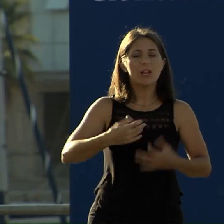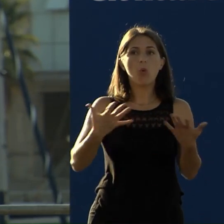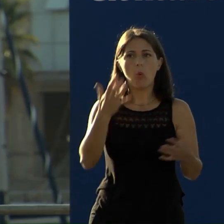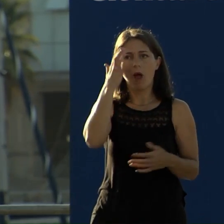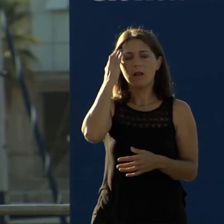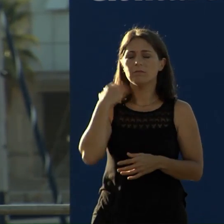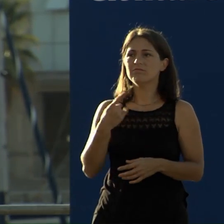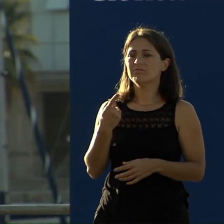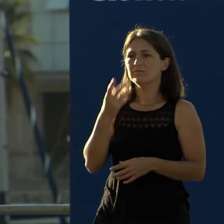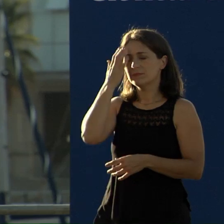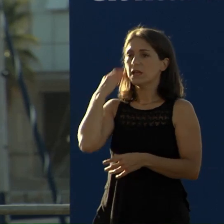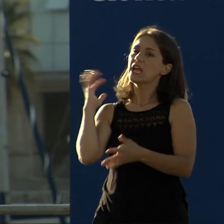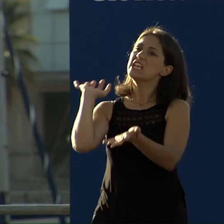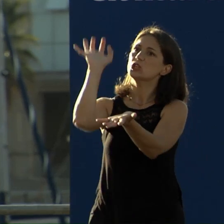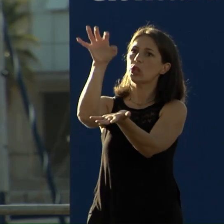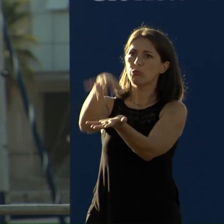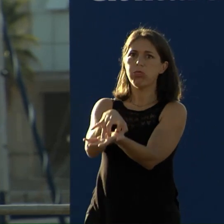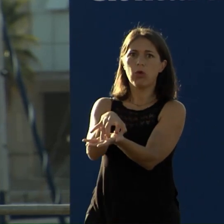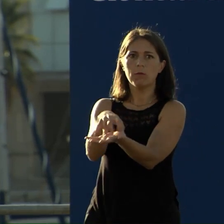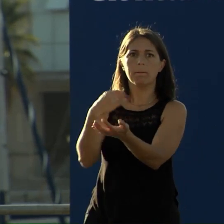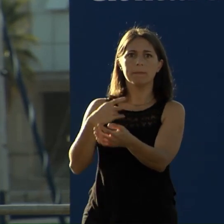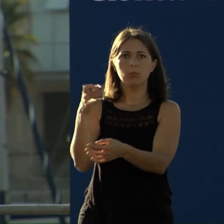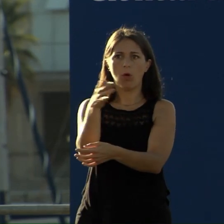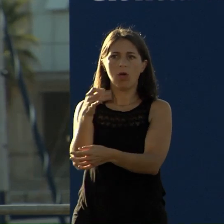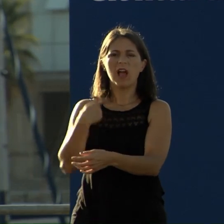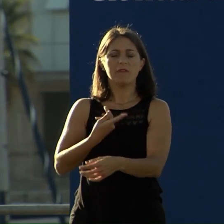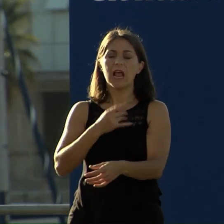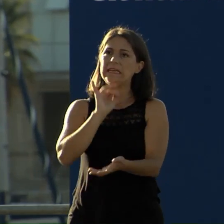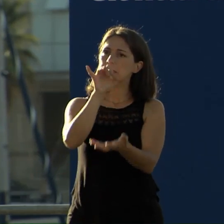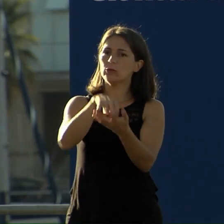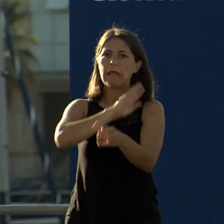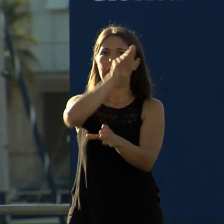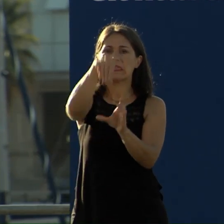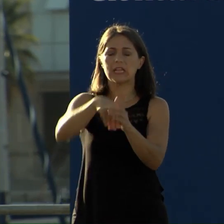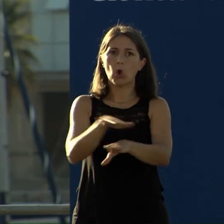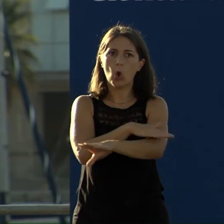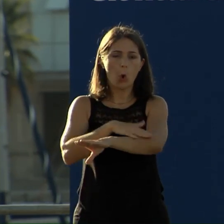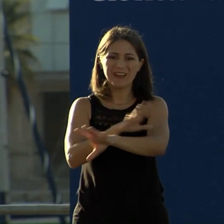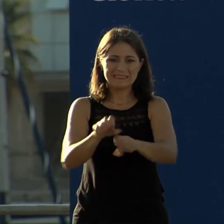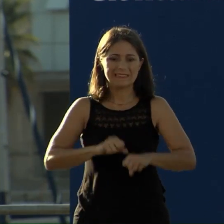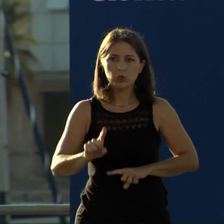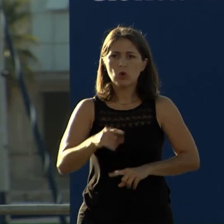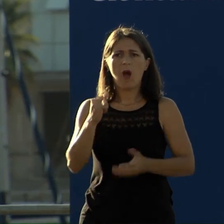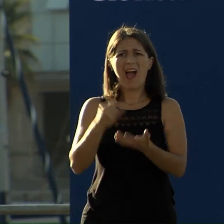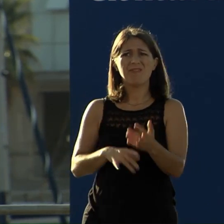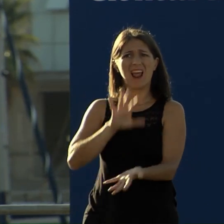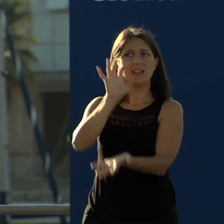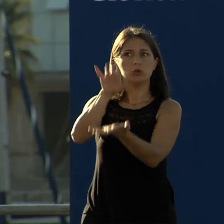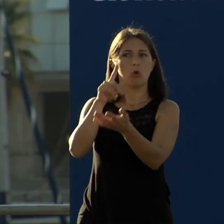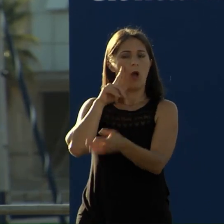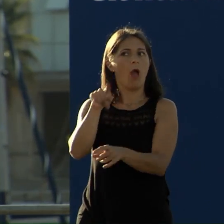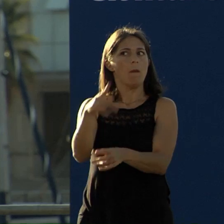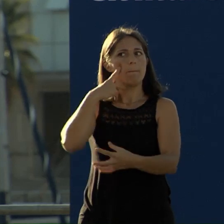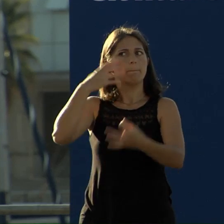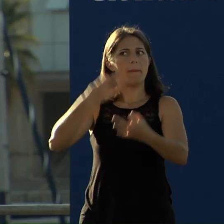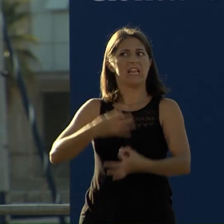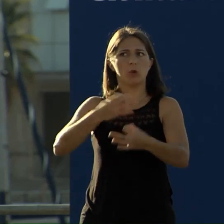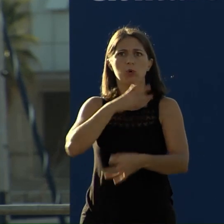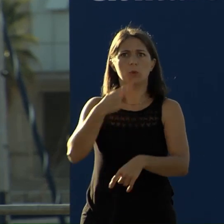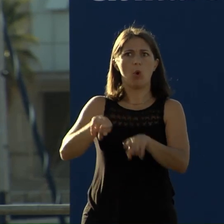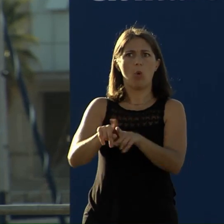Podemos. La institución. Cuando estás en la institución y no gobiernas. La institución se convierte en un peligro. Porque se